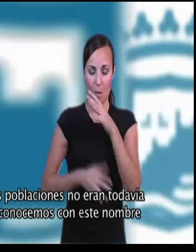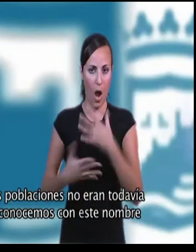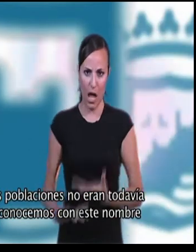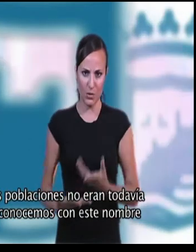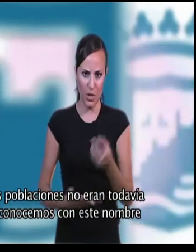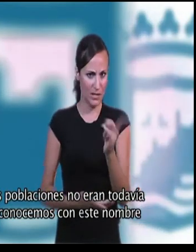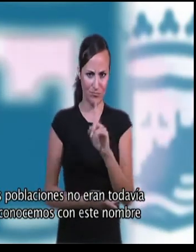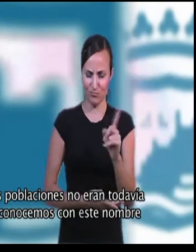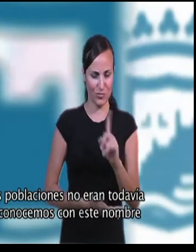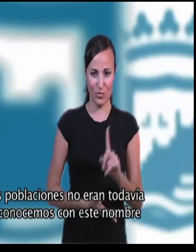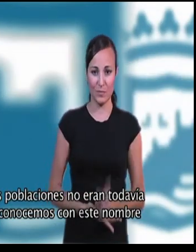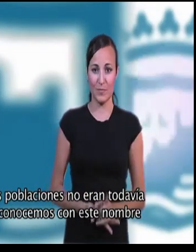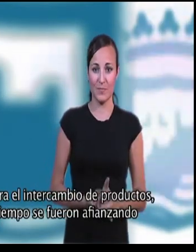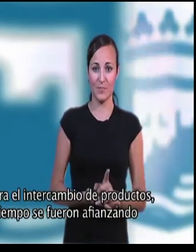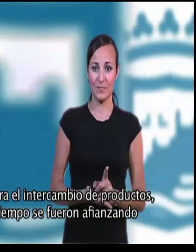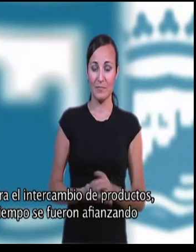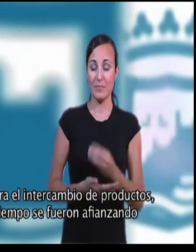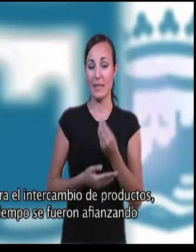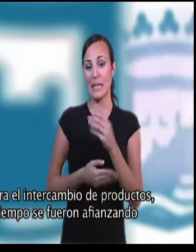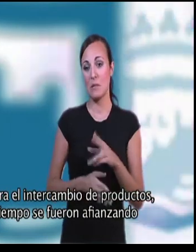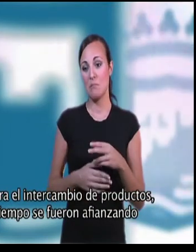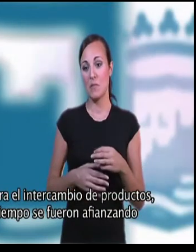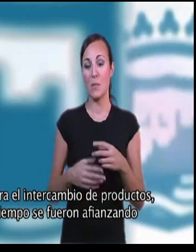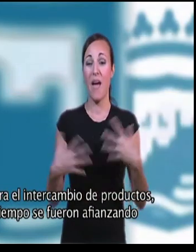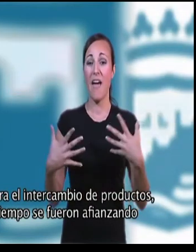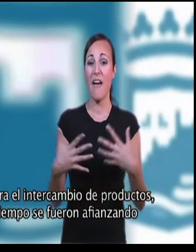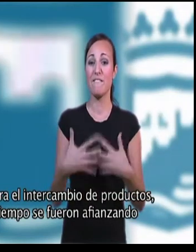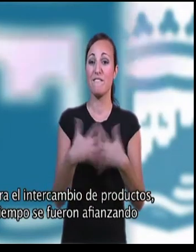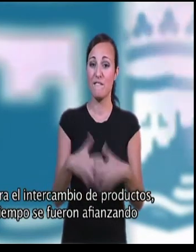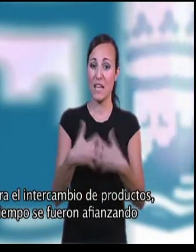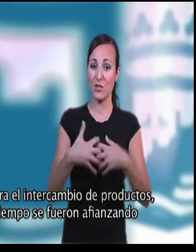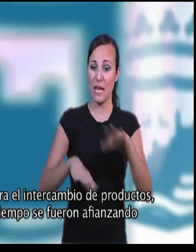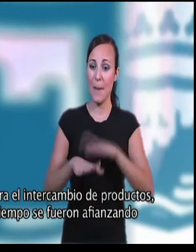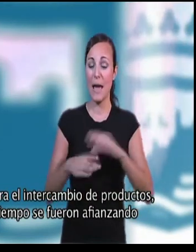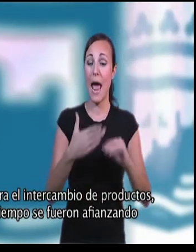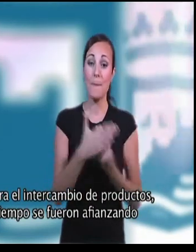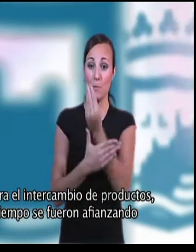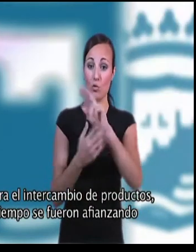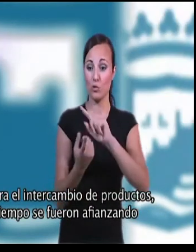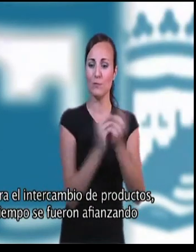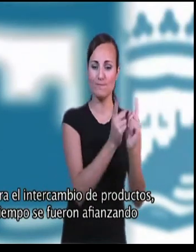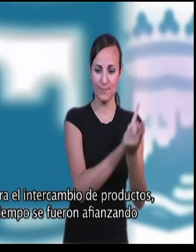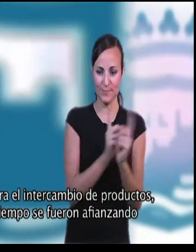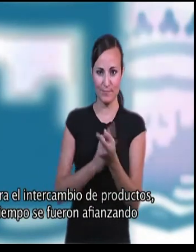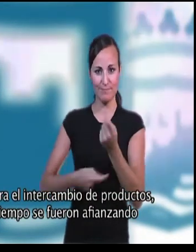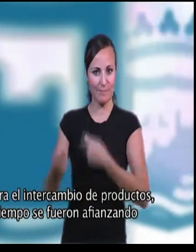lo que ahora conocemos con este nombre. Eran más bien factorías para el intercambio de productos, pero que con el tiempo se